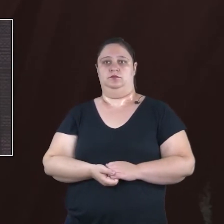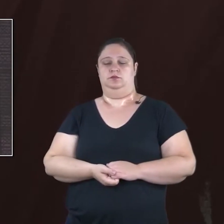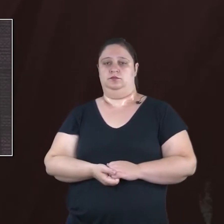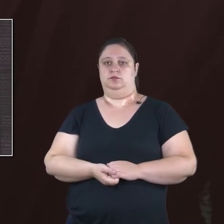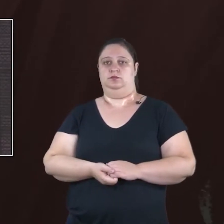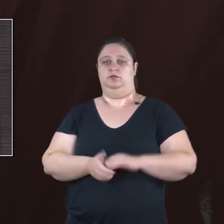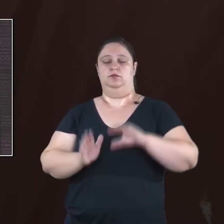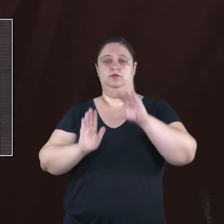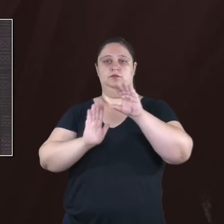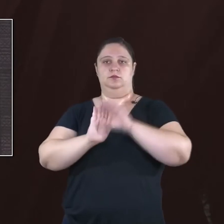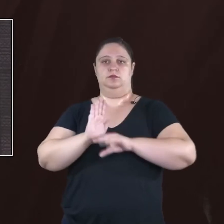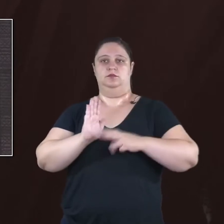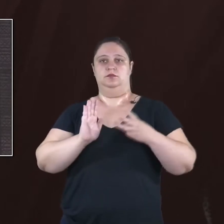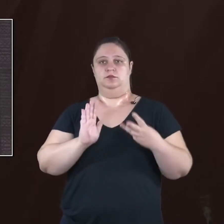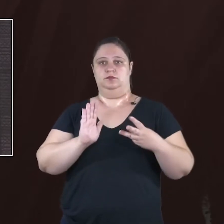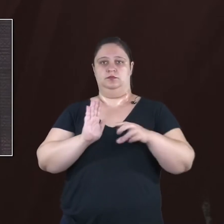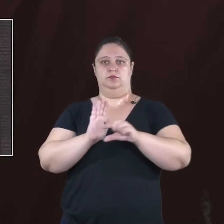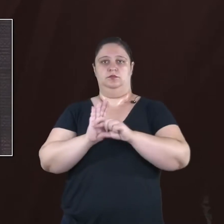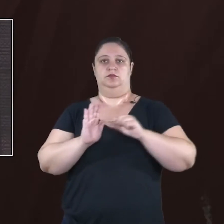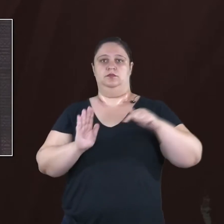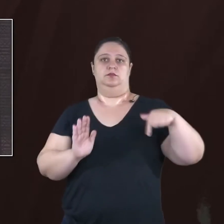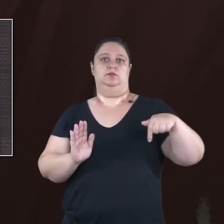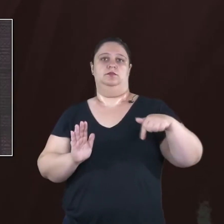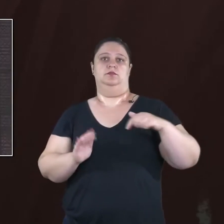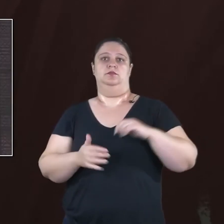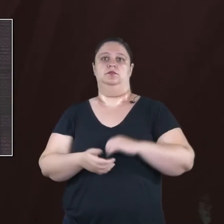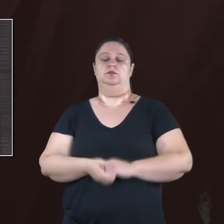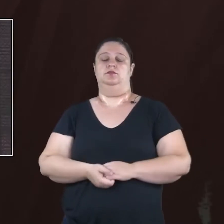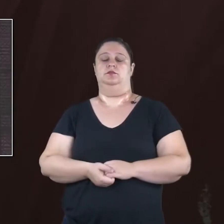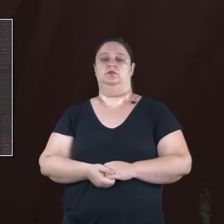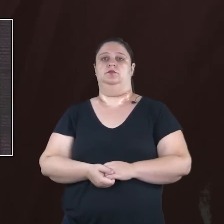Capítulo 3, versículo 7.